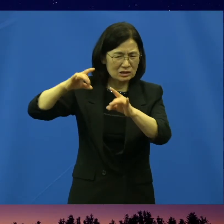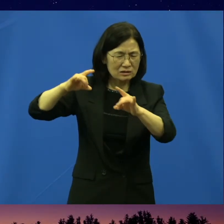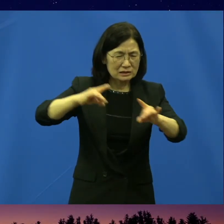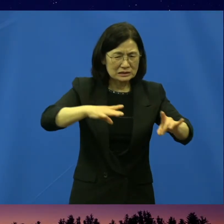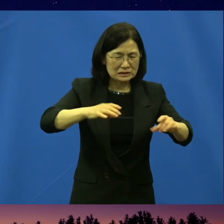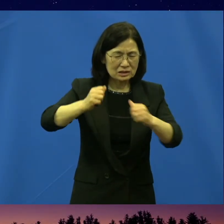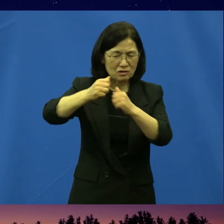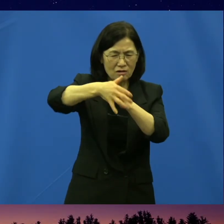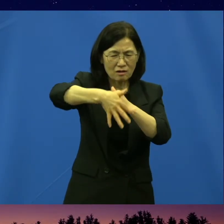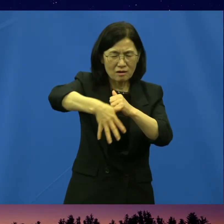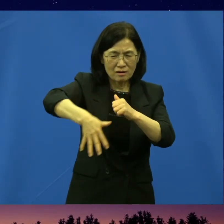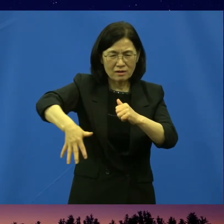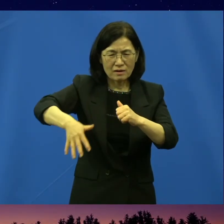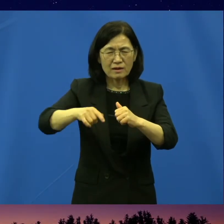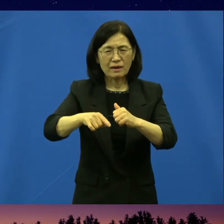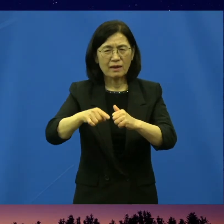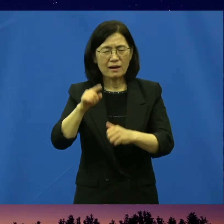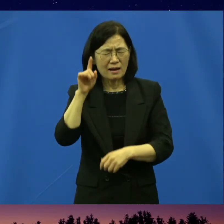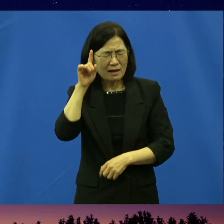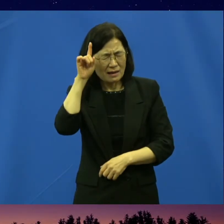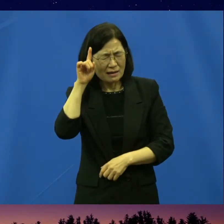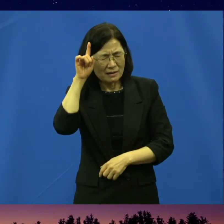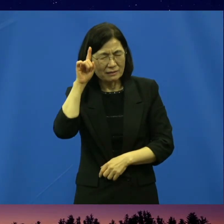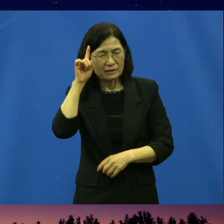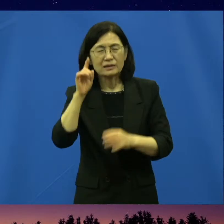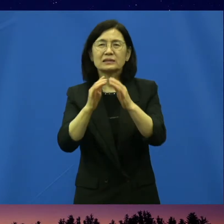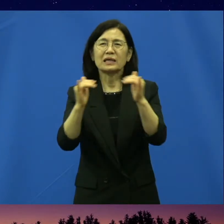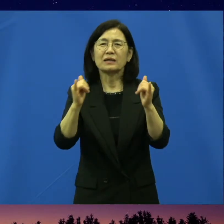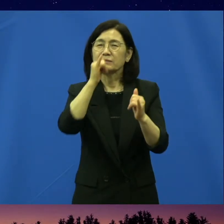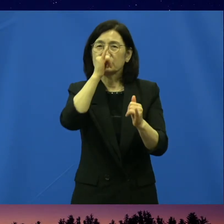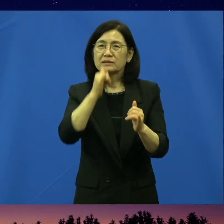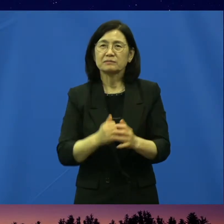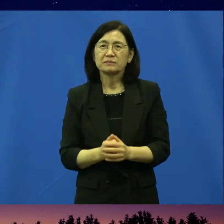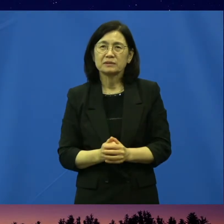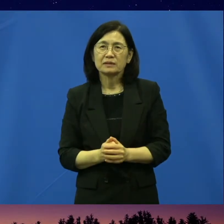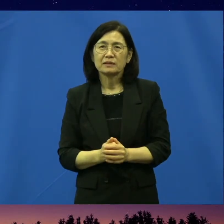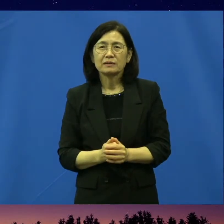그러니까 두려움은 이 신경계를 더 예민하게 자극을 하는 거죠.